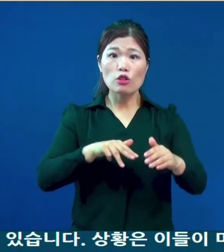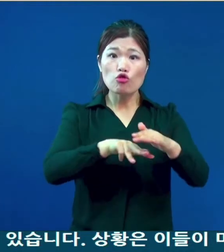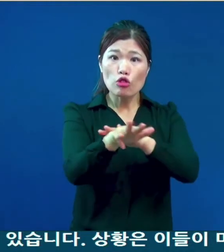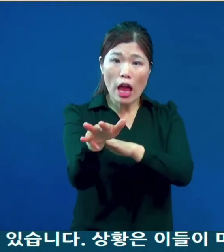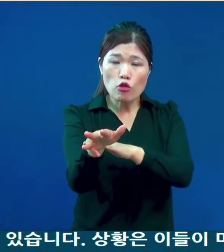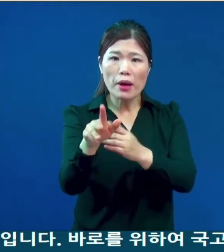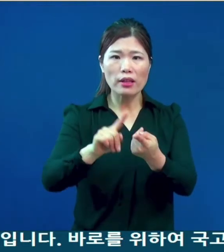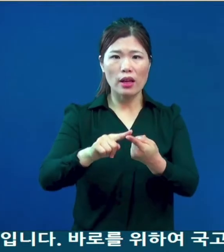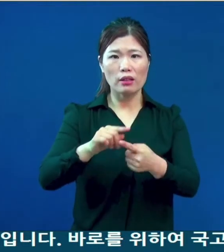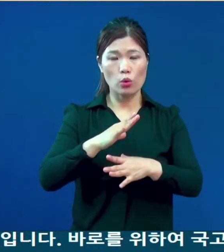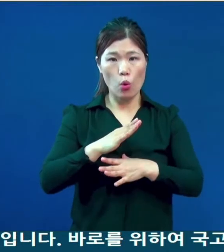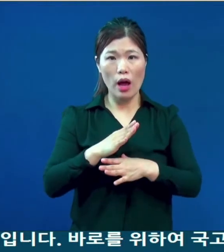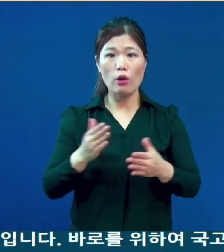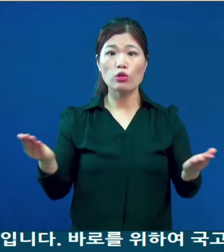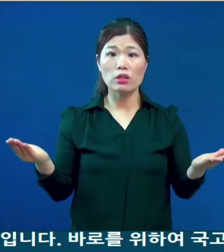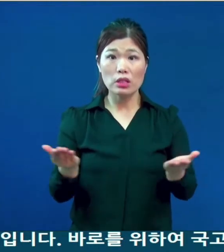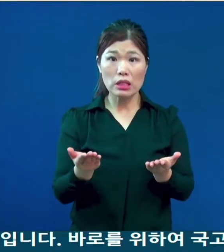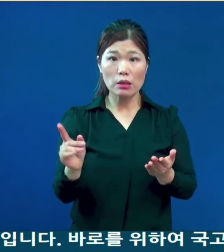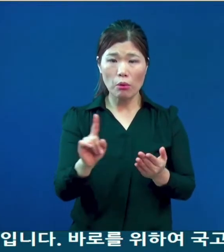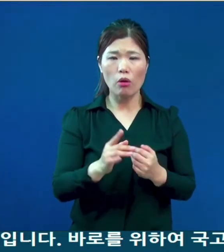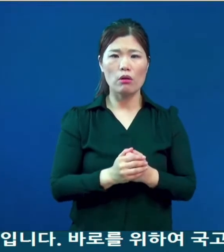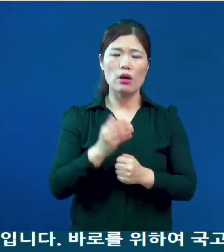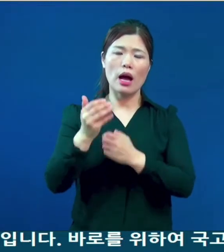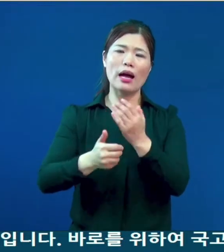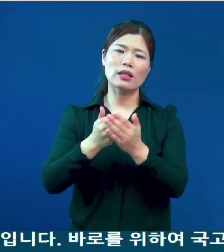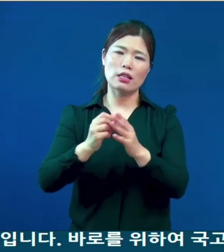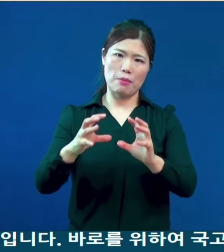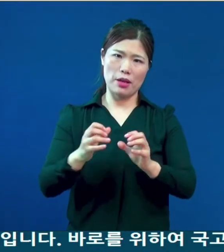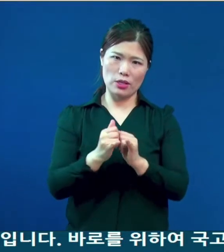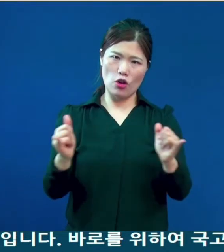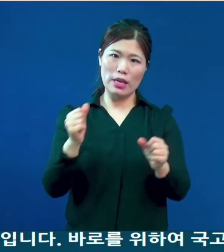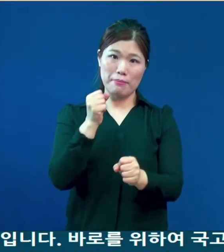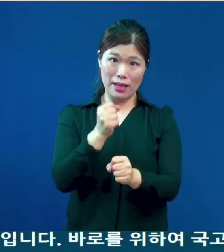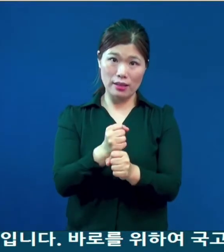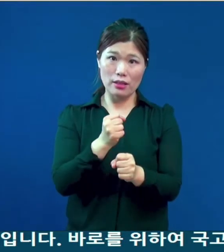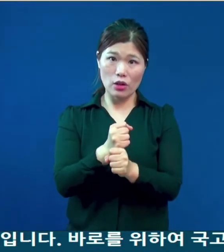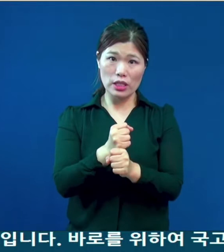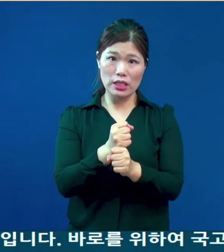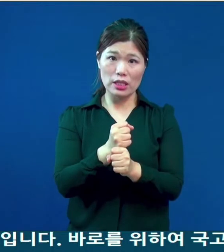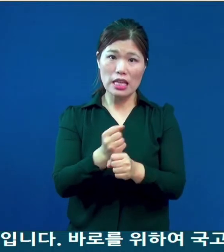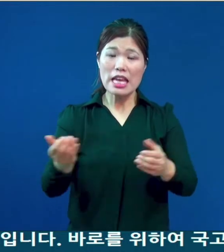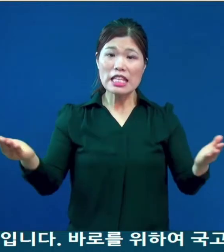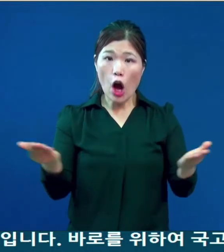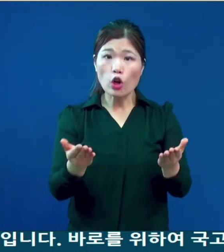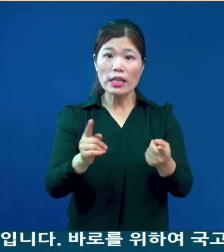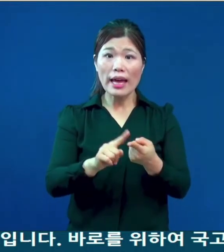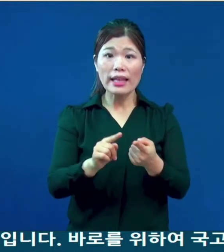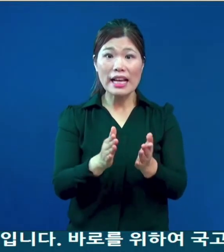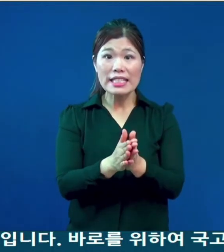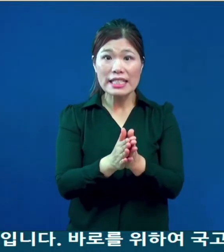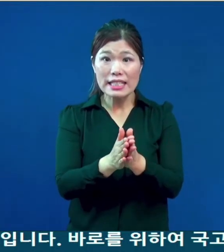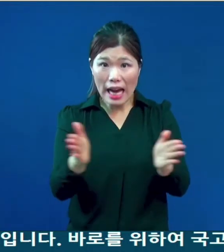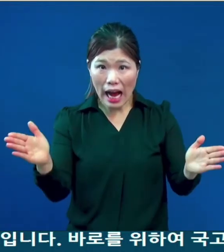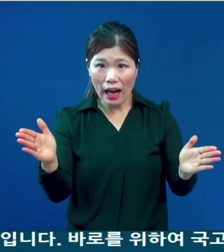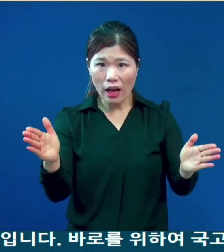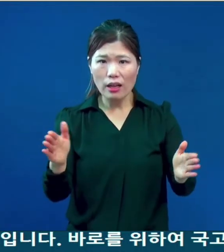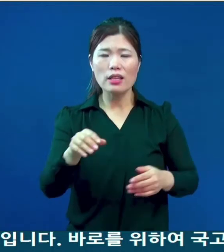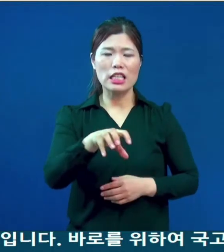놀라운 역사, 하나님의 백성이 만들어지는 역사, 이 역사의 시작점이 어디입니까? 바로